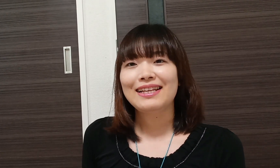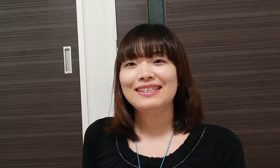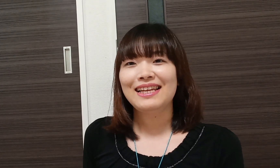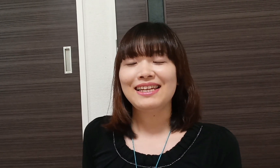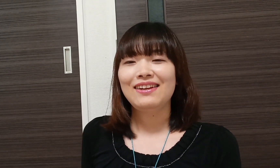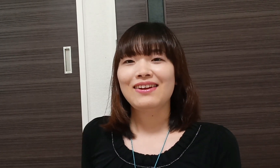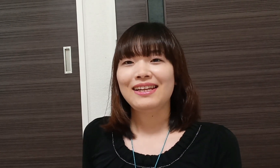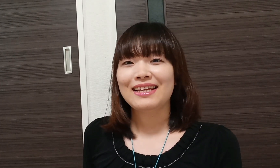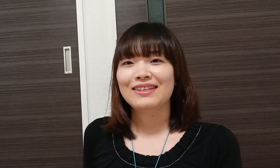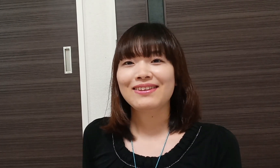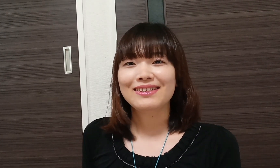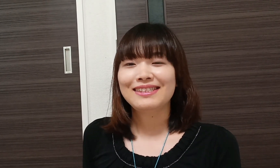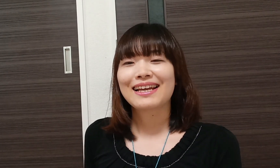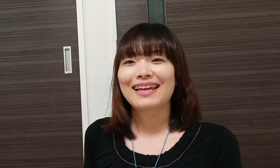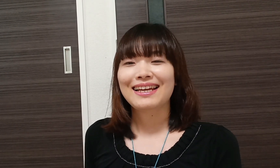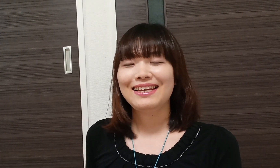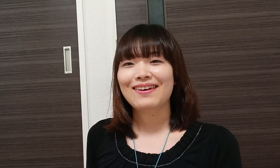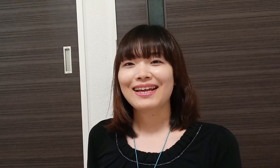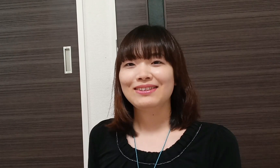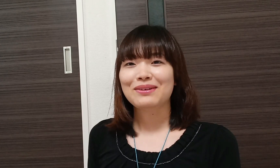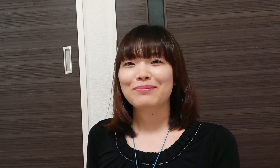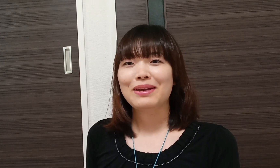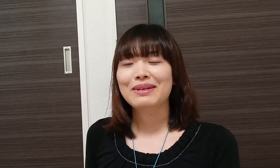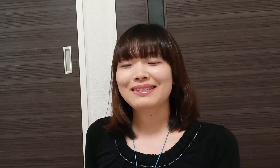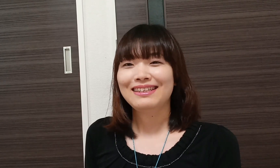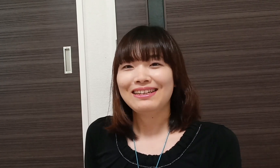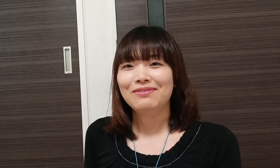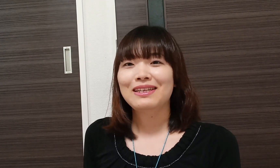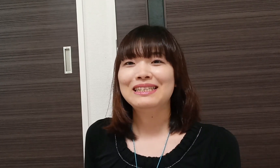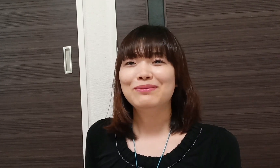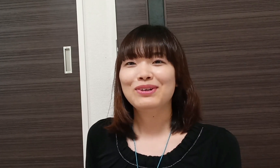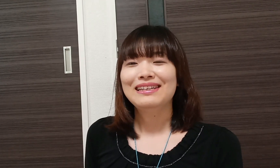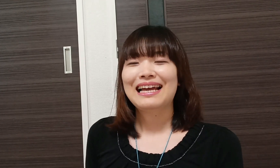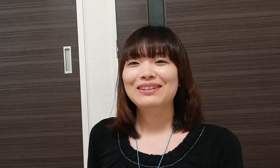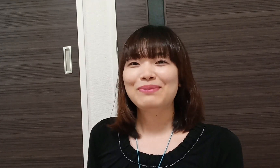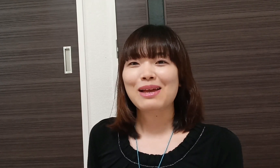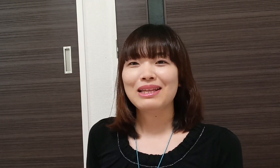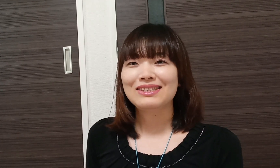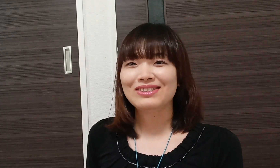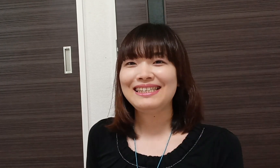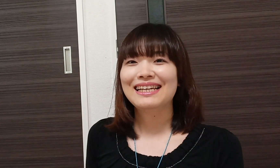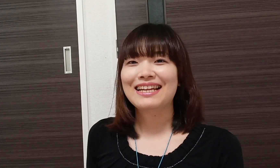しできるようになると世界が広がると思います。私もまだまだ初心者な